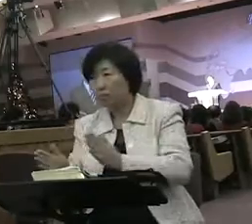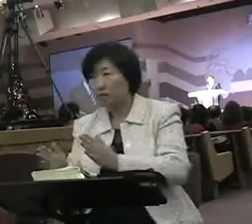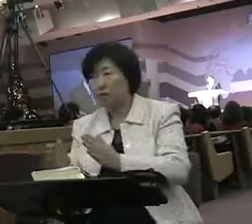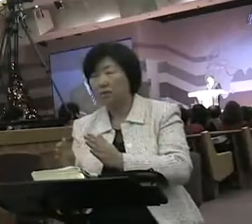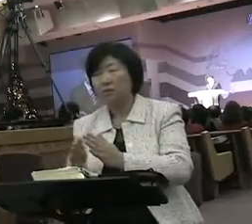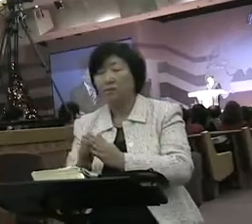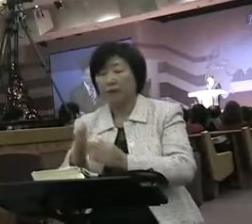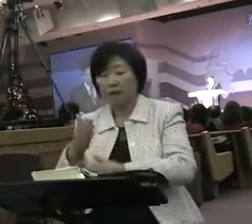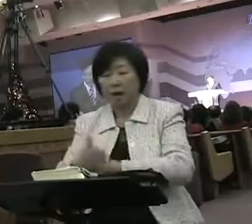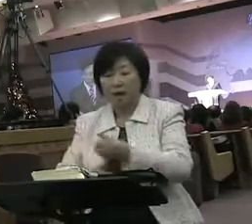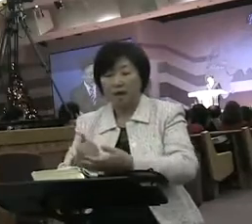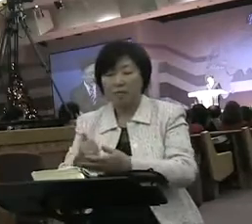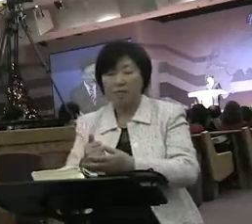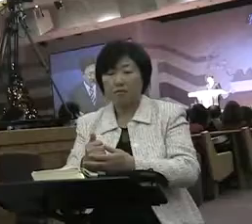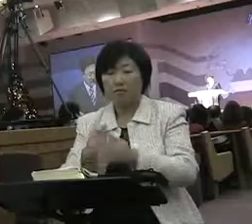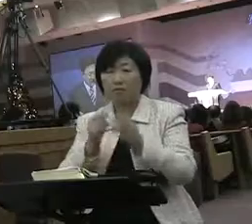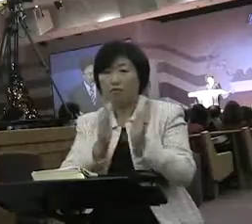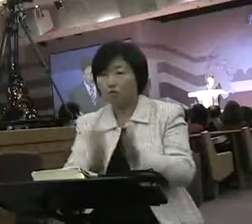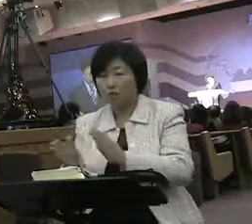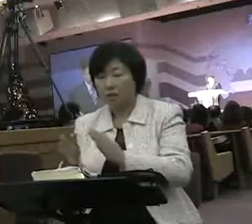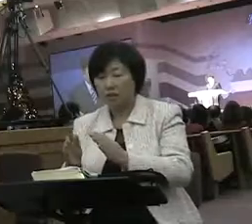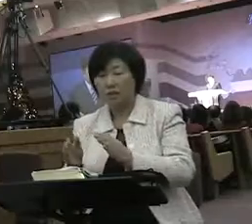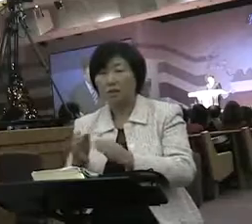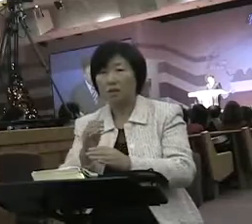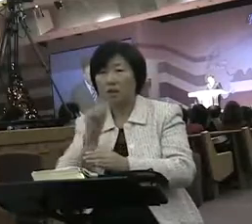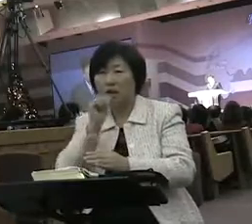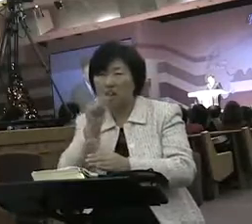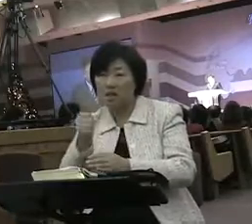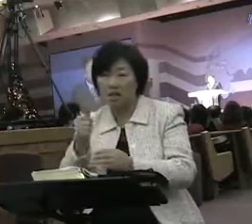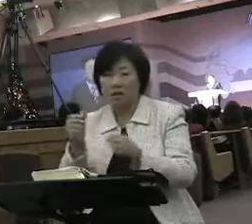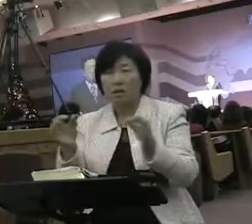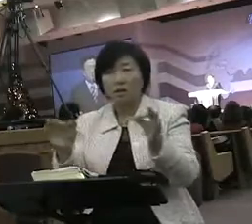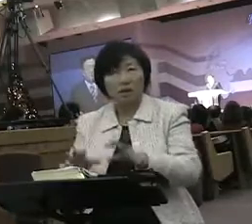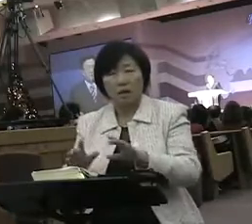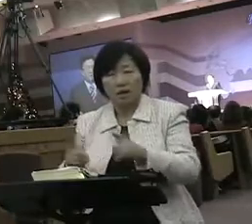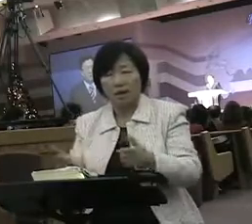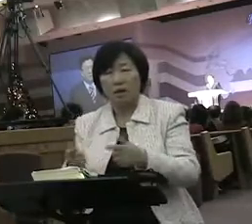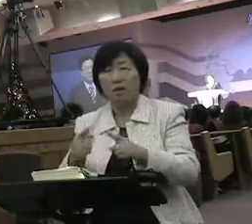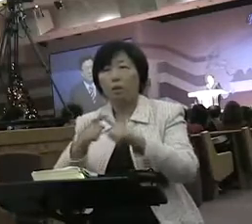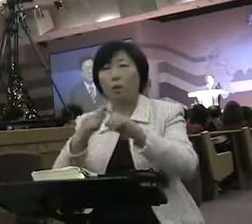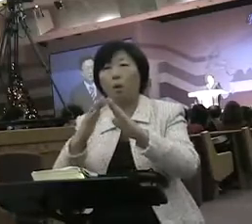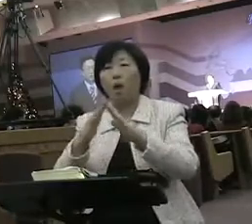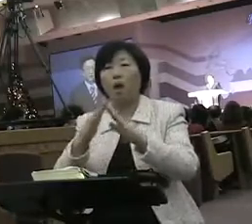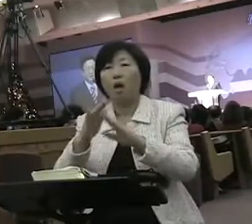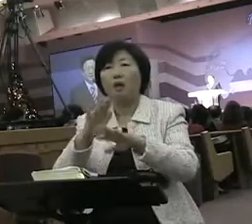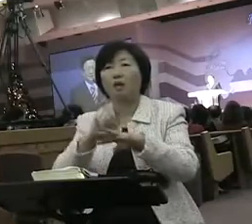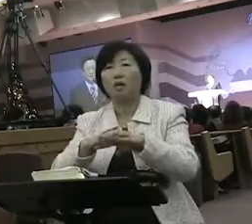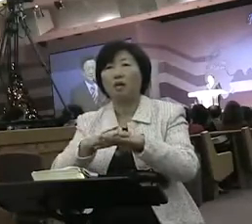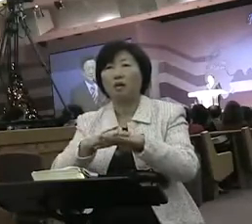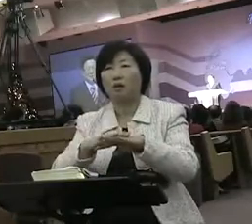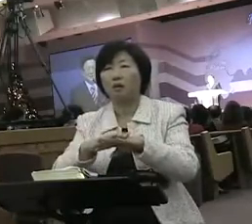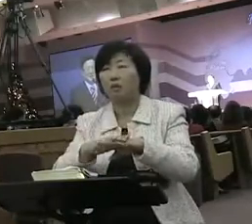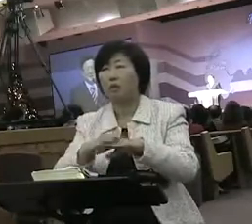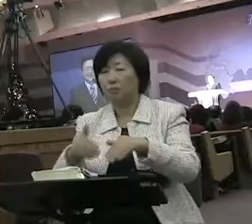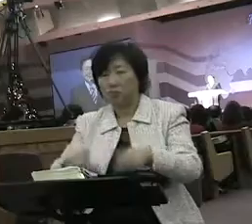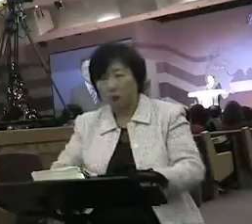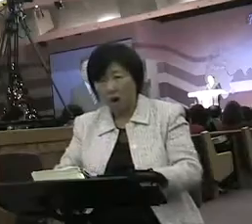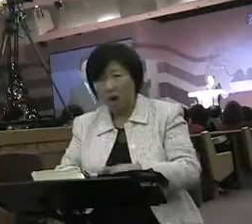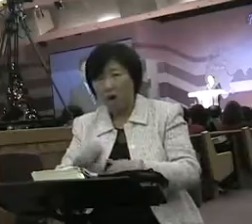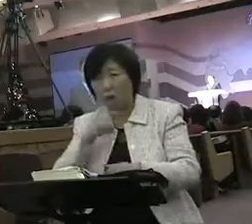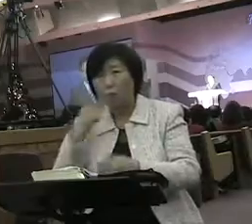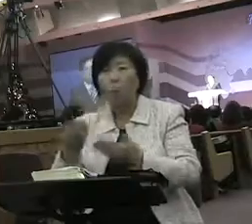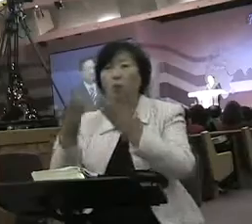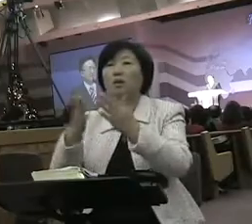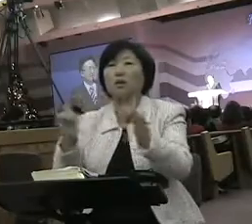시간들은 결코 짧지 않았습니다. 교회 터전들을 마련하였고 필요한 공사들을 했습니다.